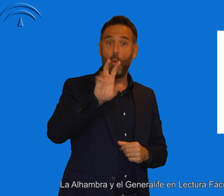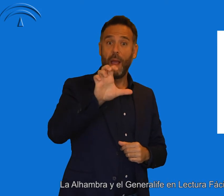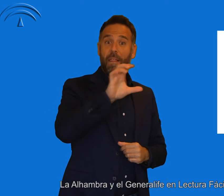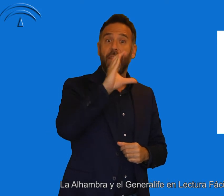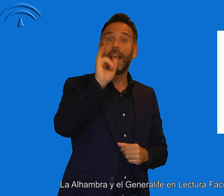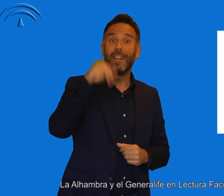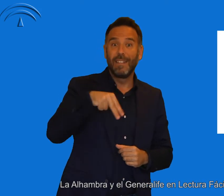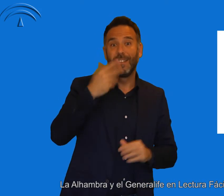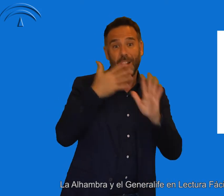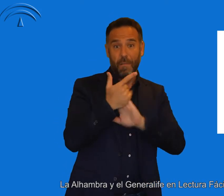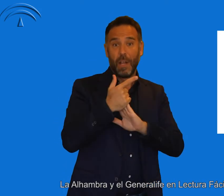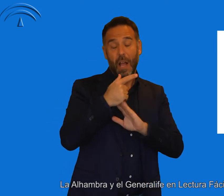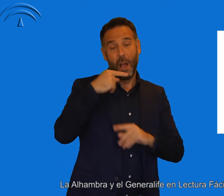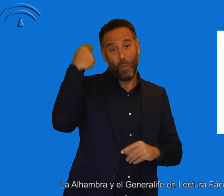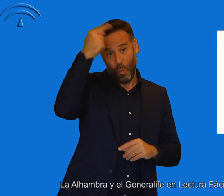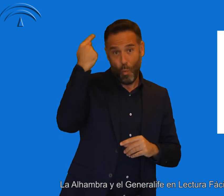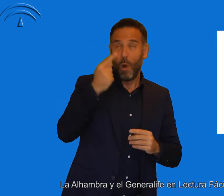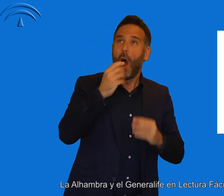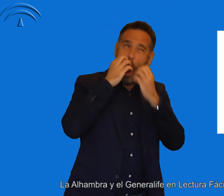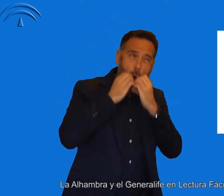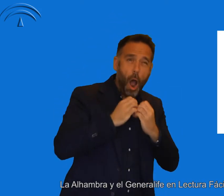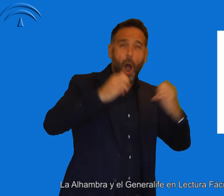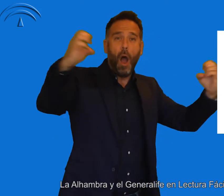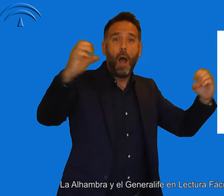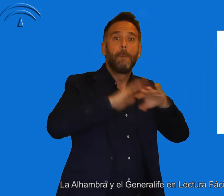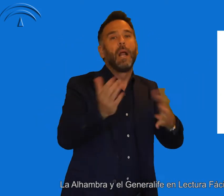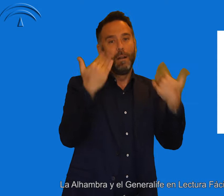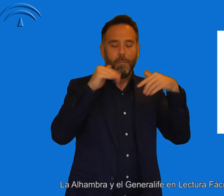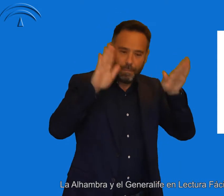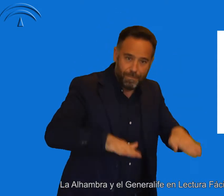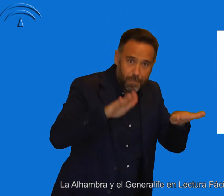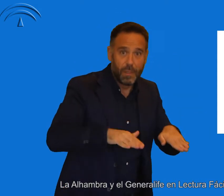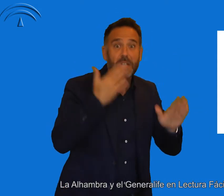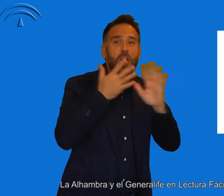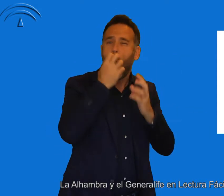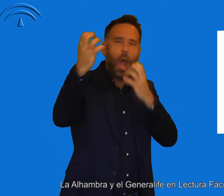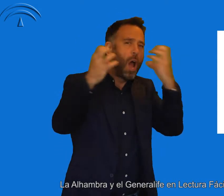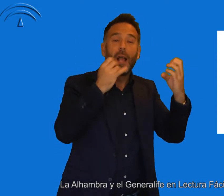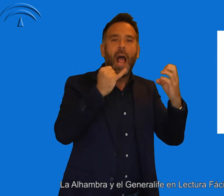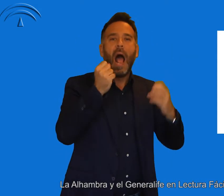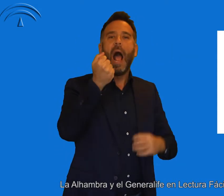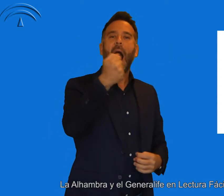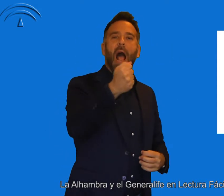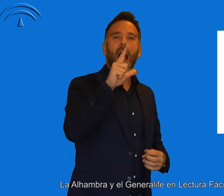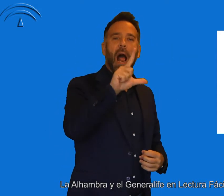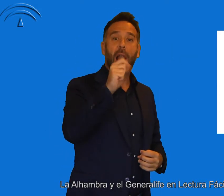El almuecín llama a la oración desde la torre de la mezquita. Grita: «Alá es el